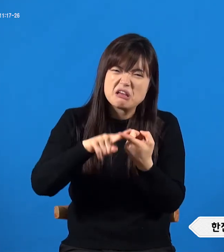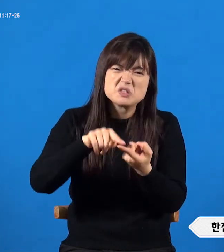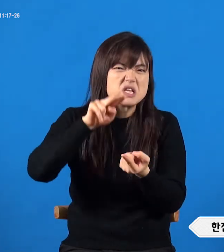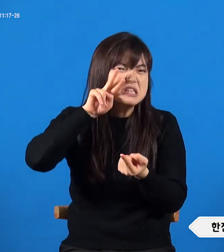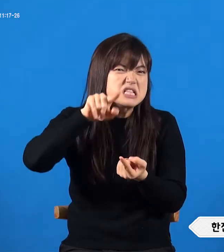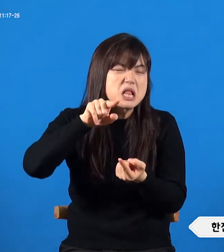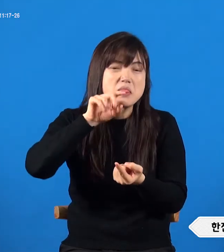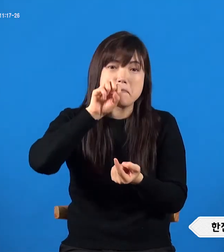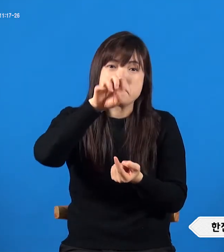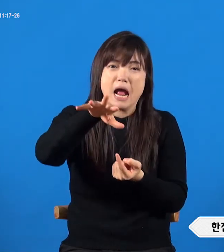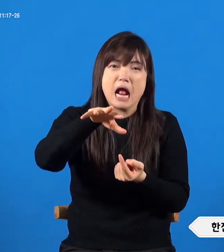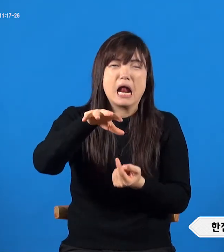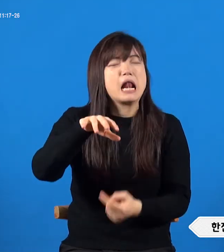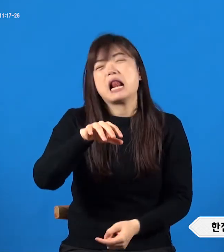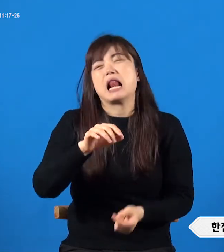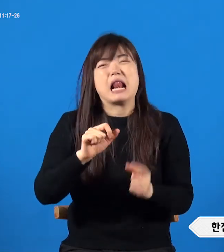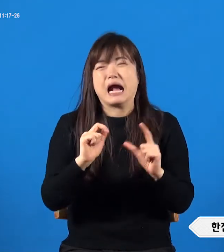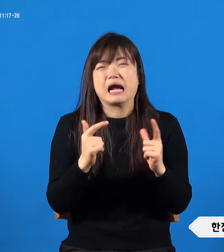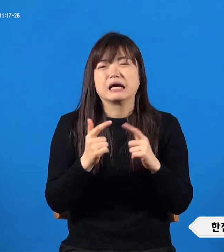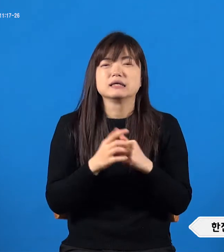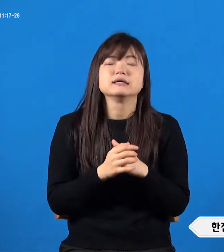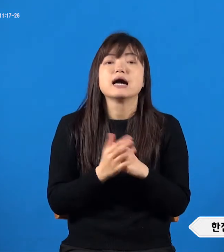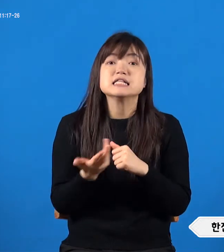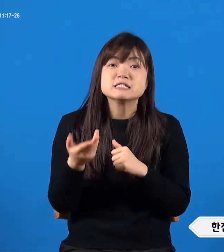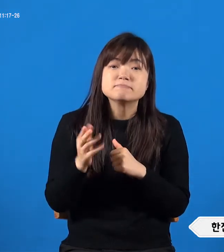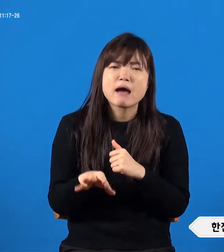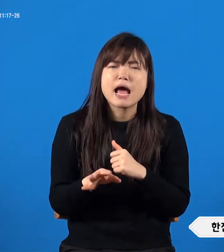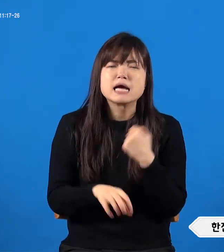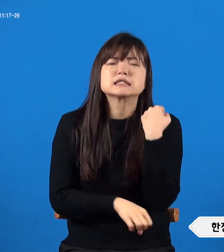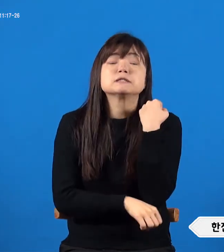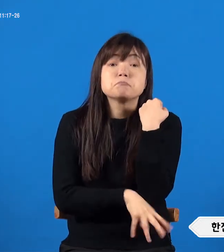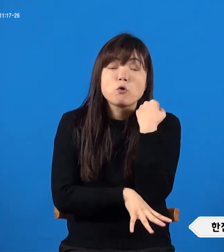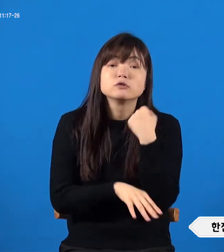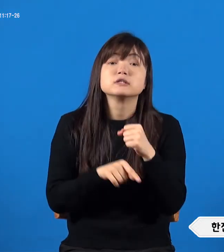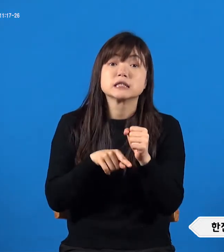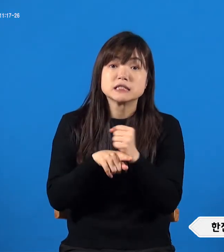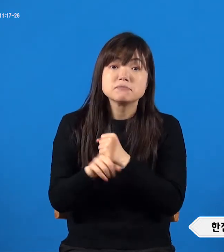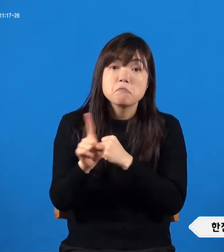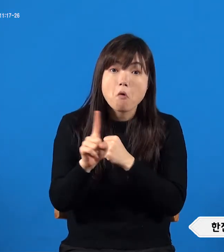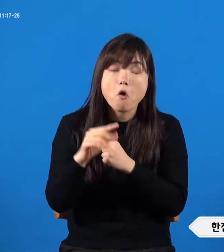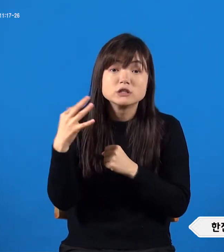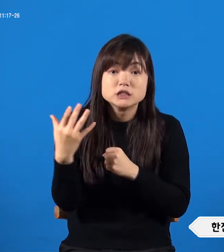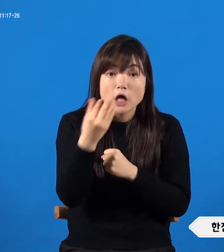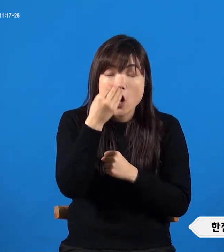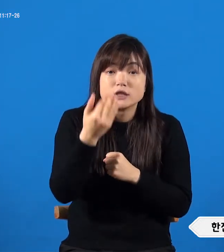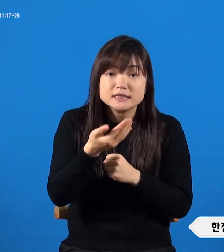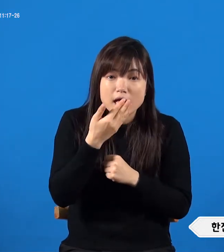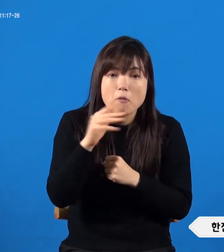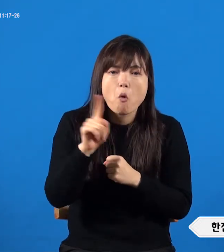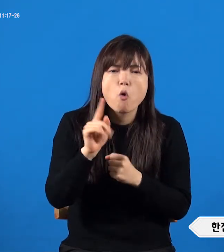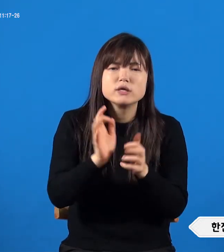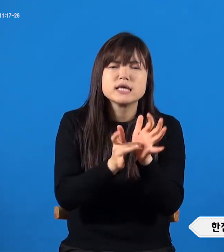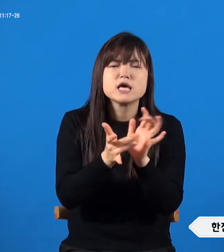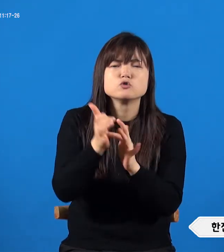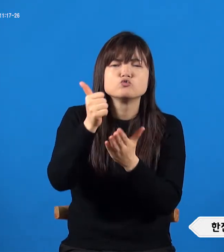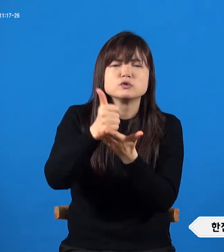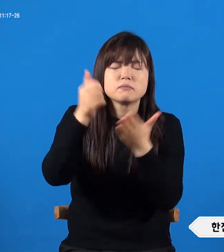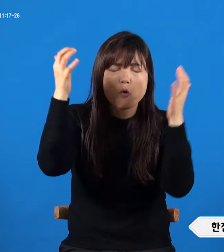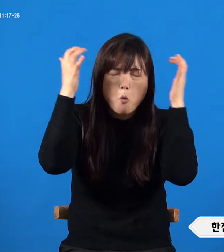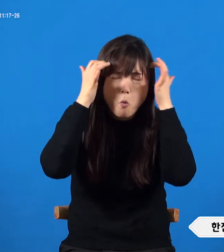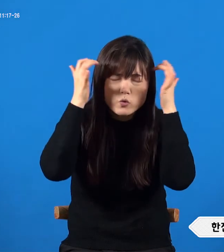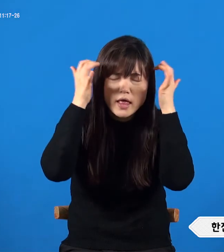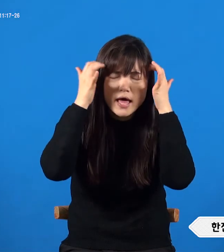꼭 틀렸다고 말할 필요까지는 없지만, 그러나 근본적으로 말해서 이 성만찬은 예수님의